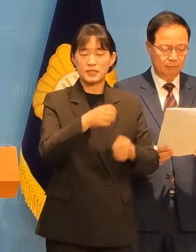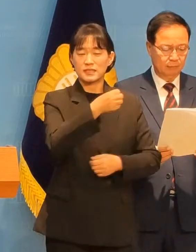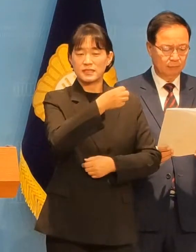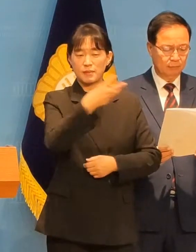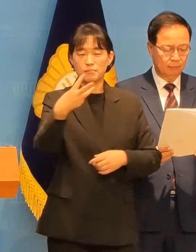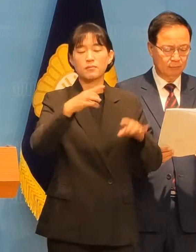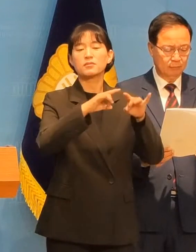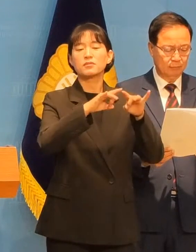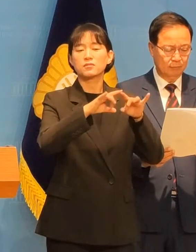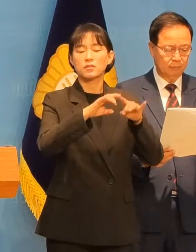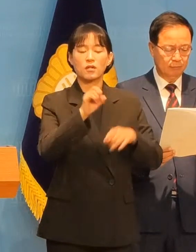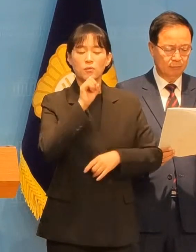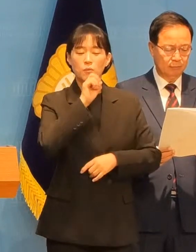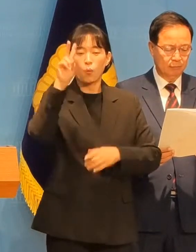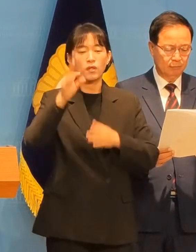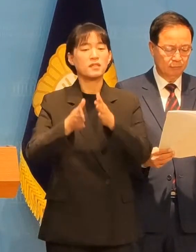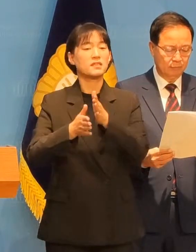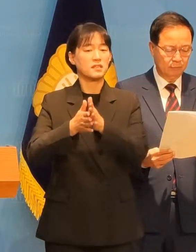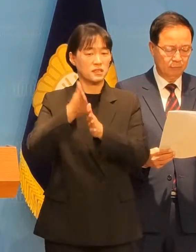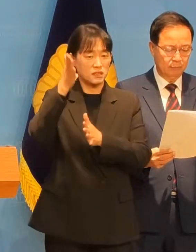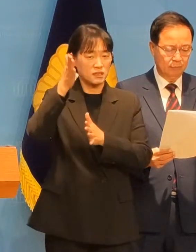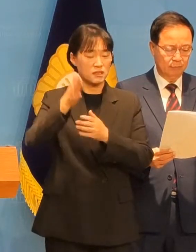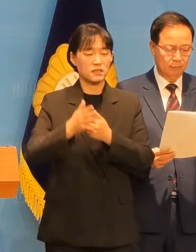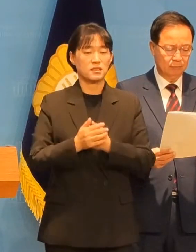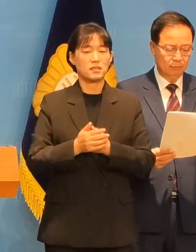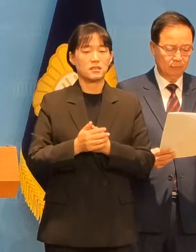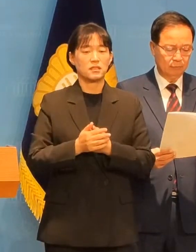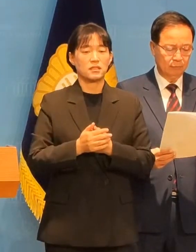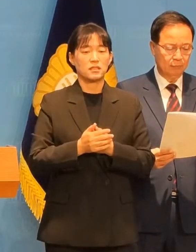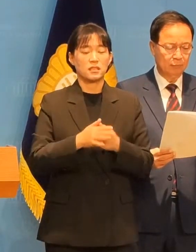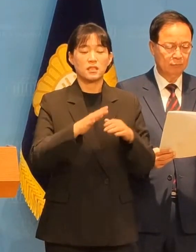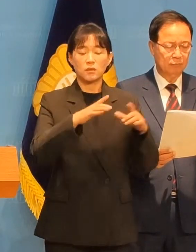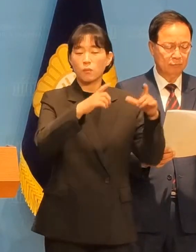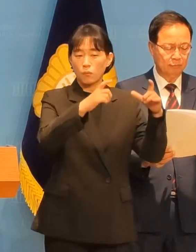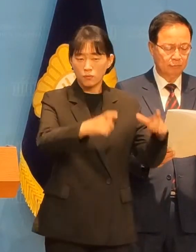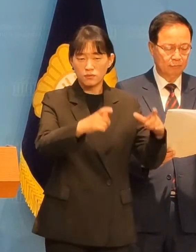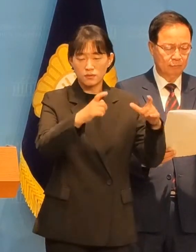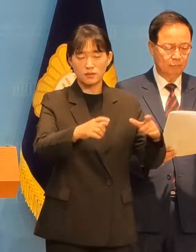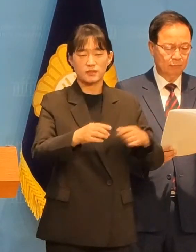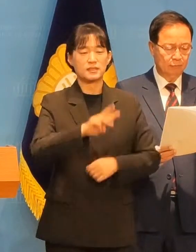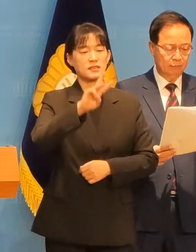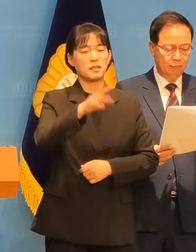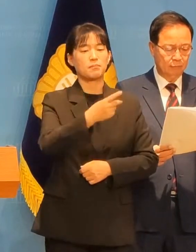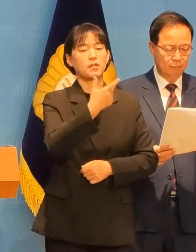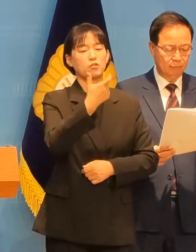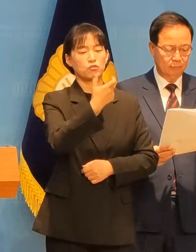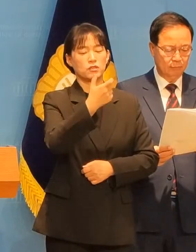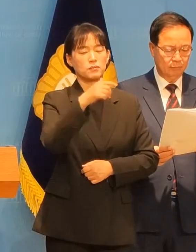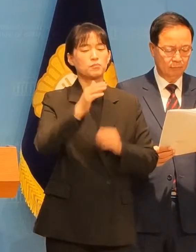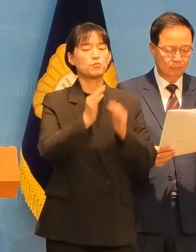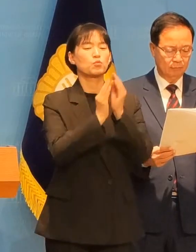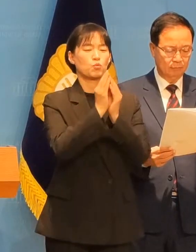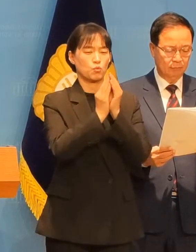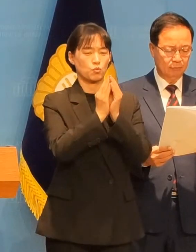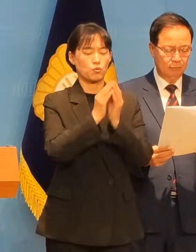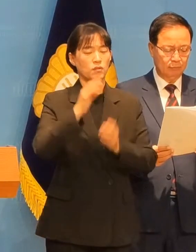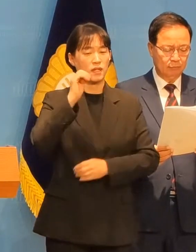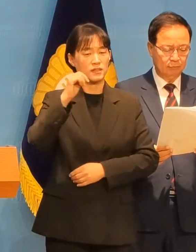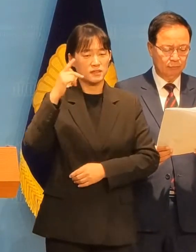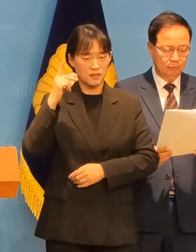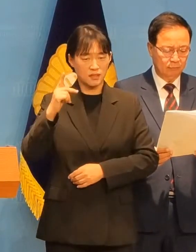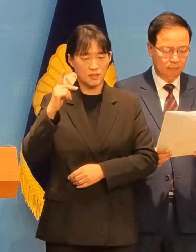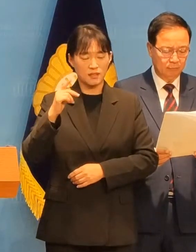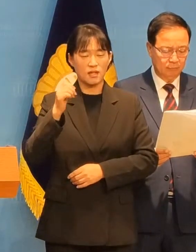삼성전자가 용인시 이동읍과 남사읍 일대에 360조 원을, SK